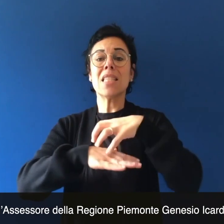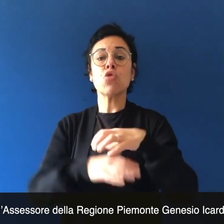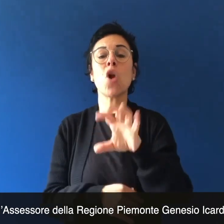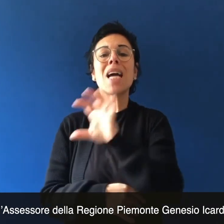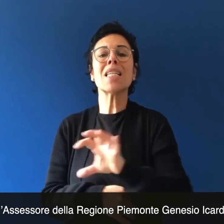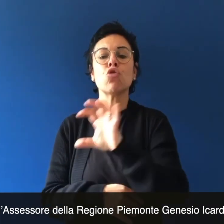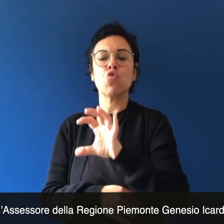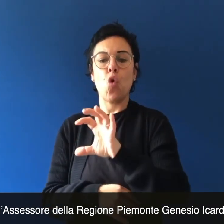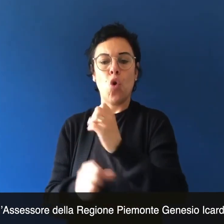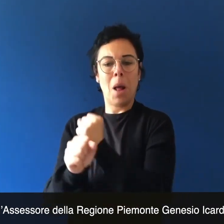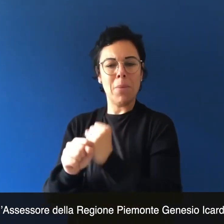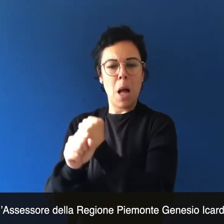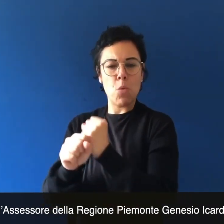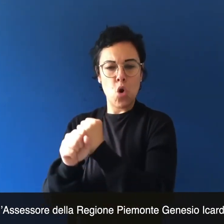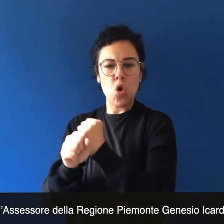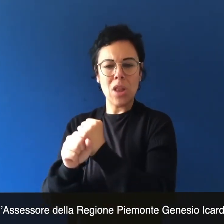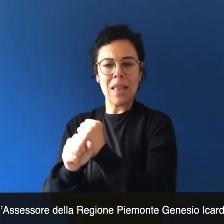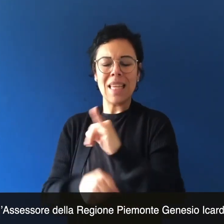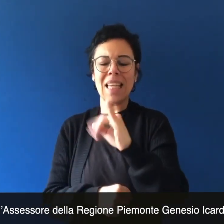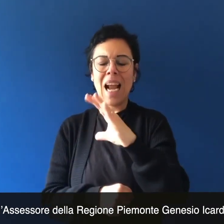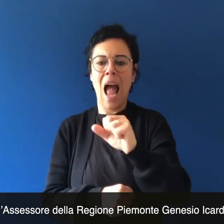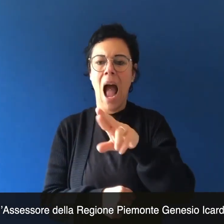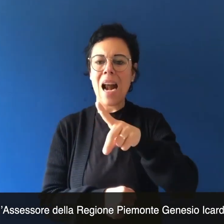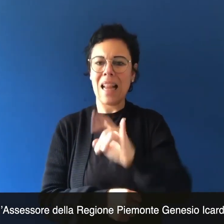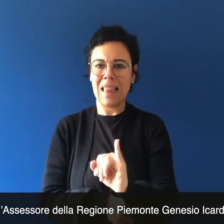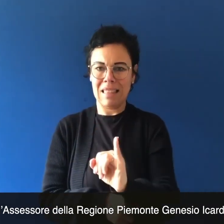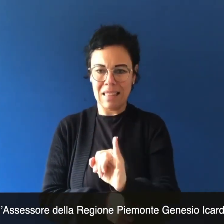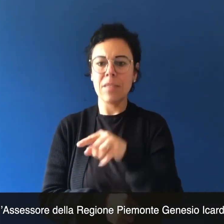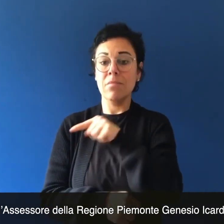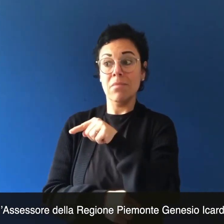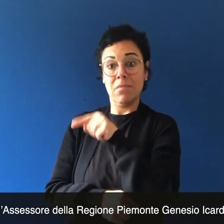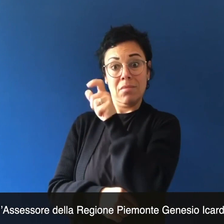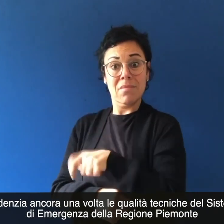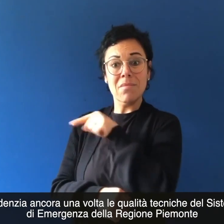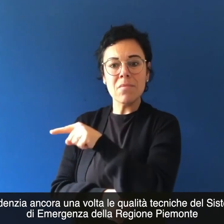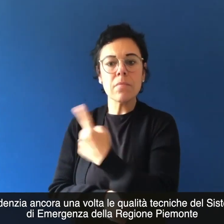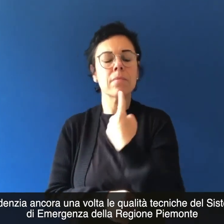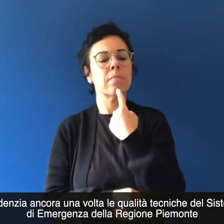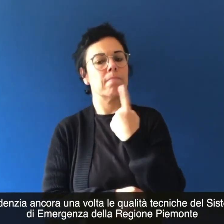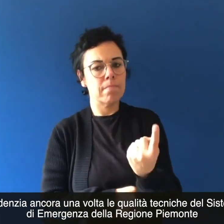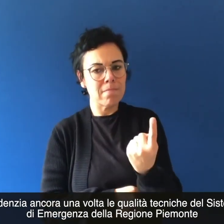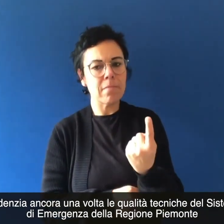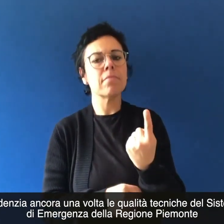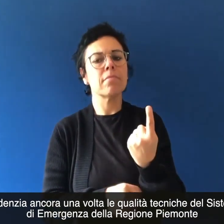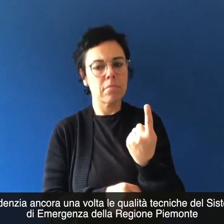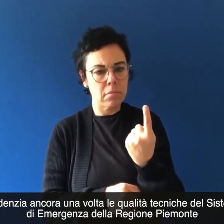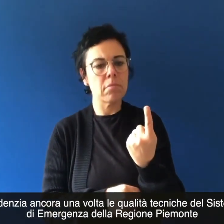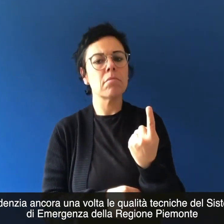alla Regione Piemonte Genesio e Cardi evidenzia ancora una volta le qualità tecniche del sistema di